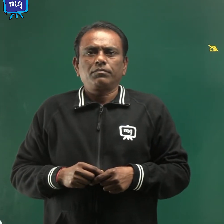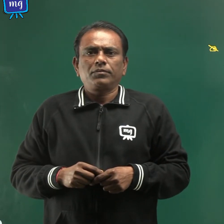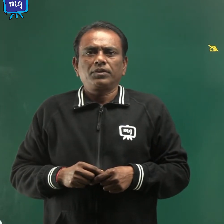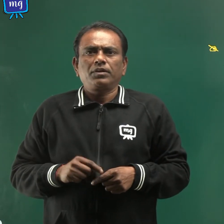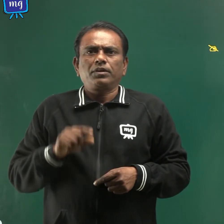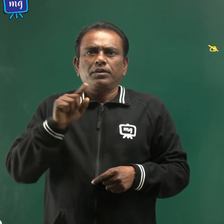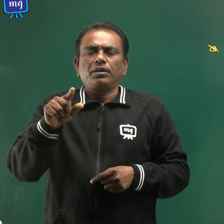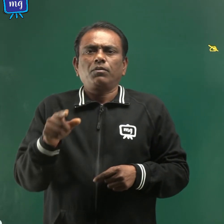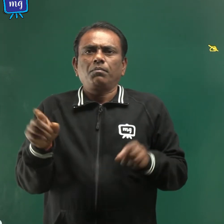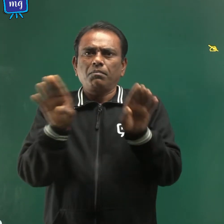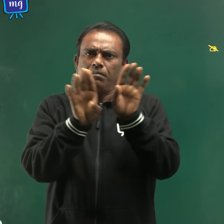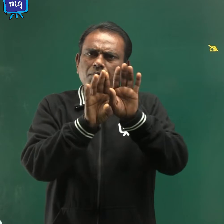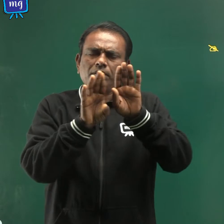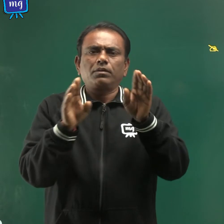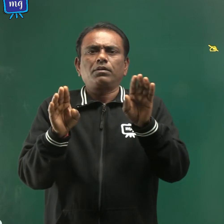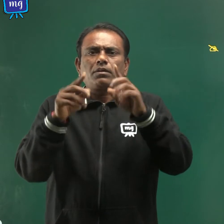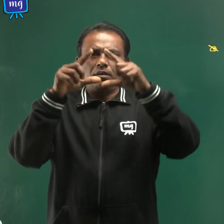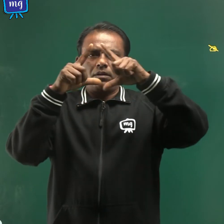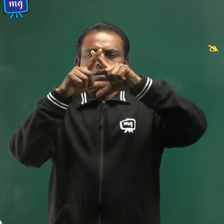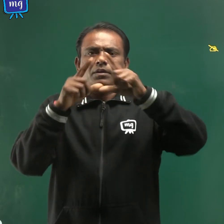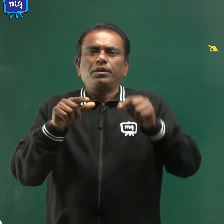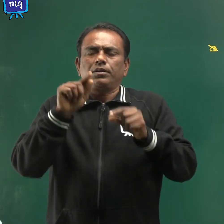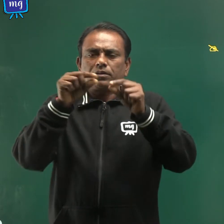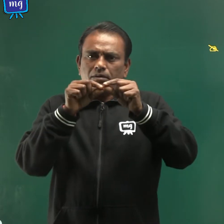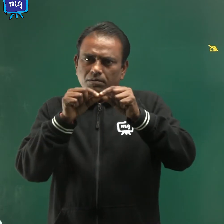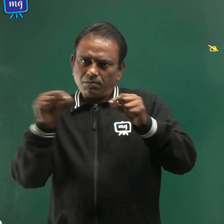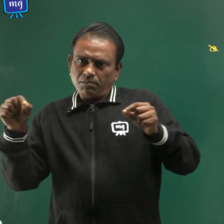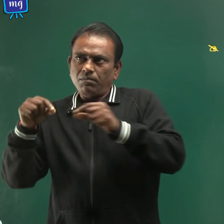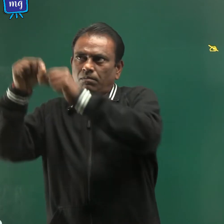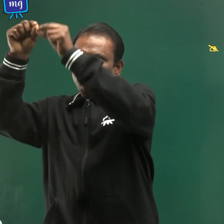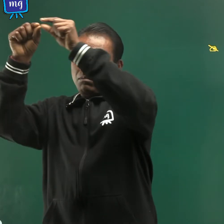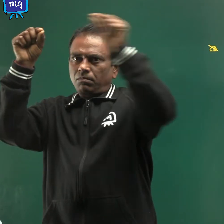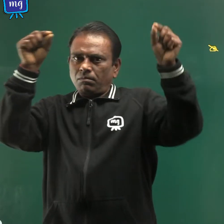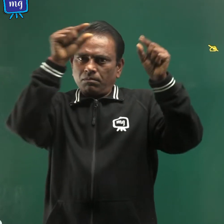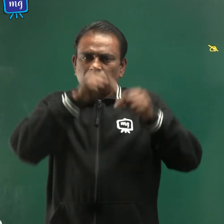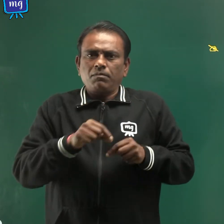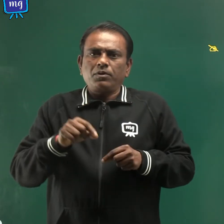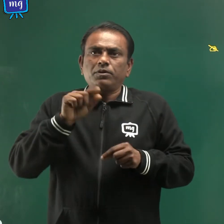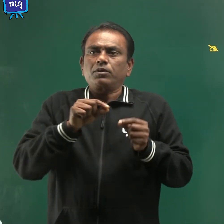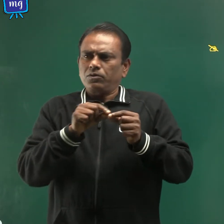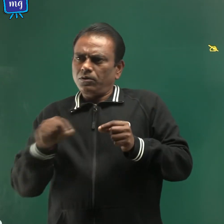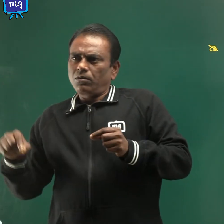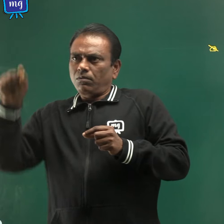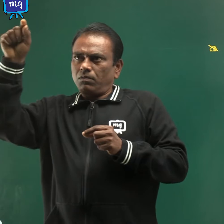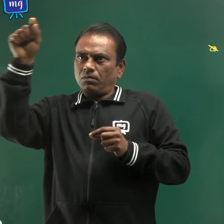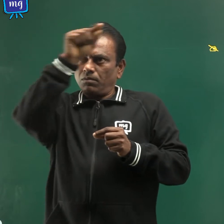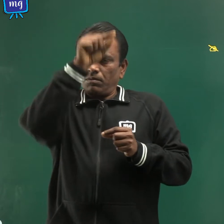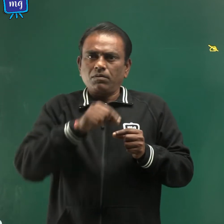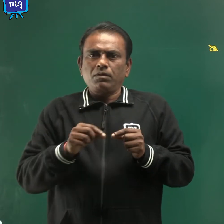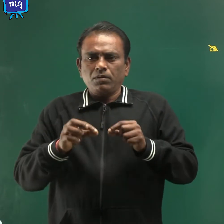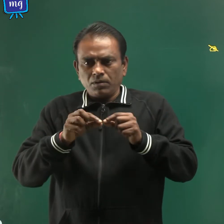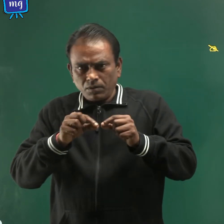में ही कोई बंदा करती है इसका परिमाप है इसके चारों ओर की